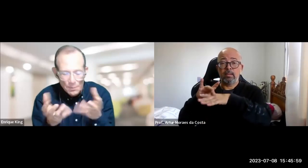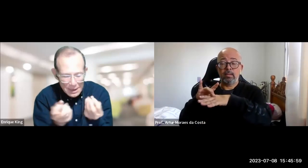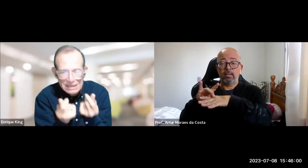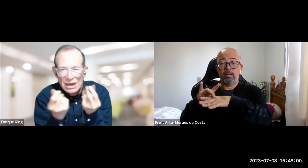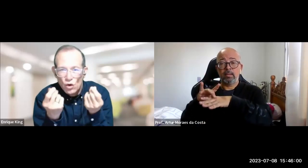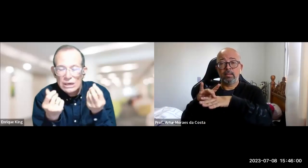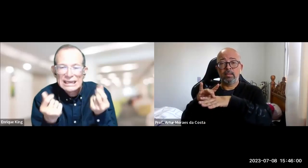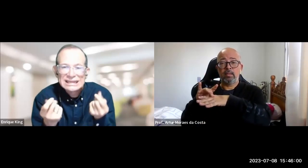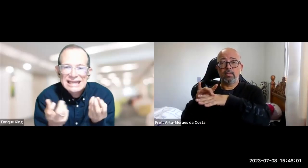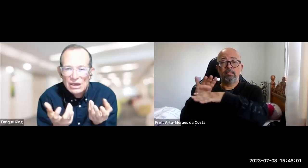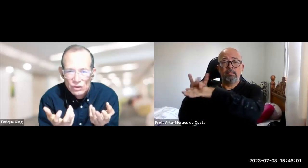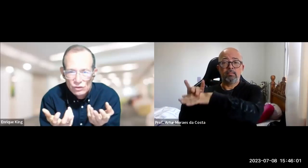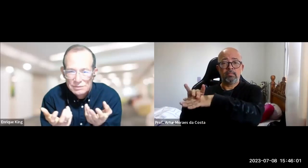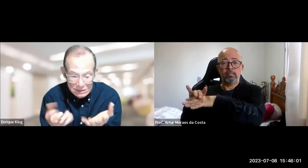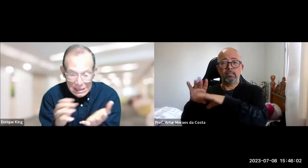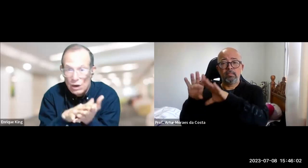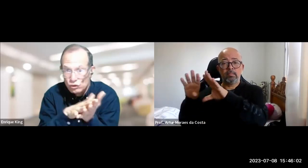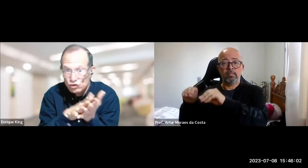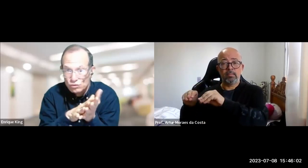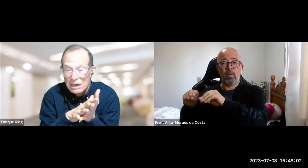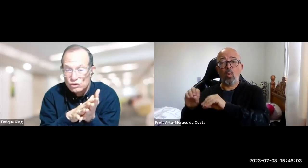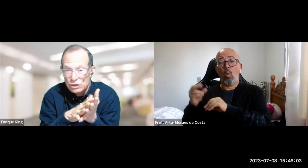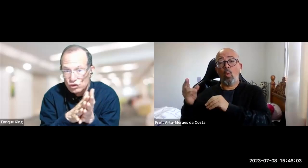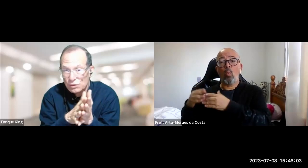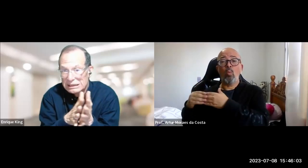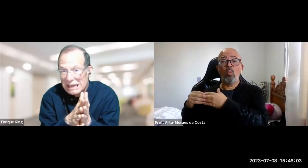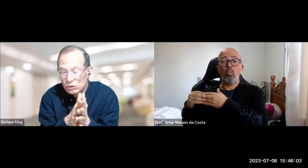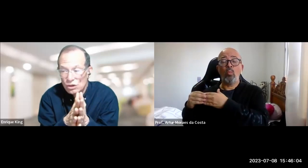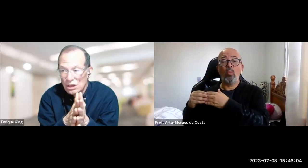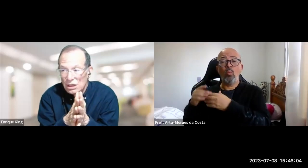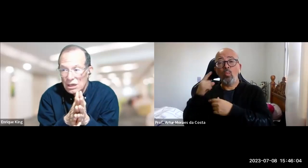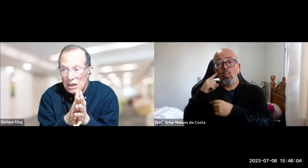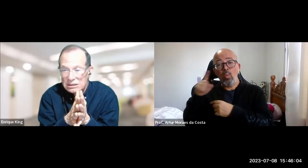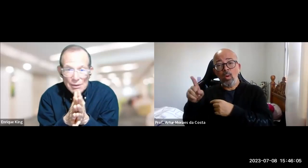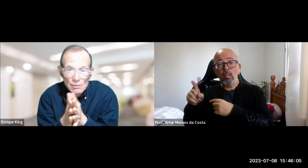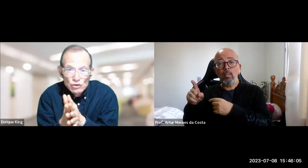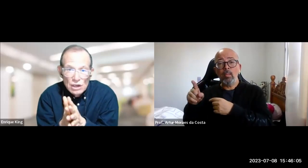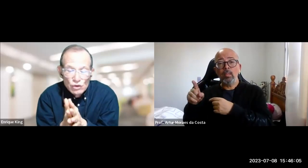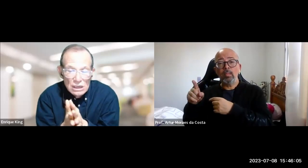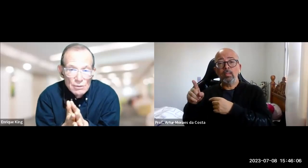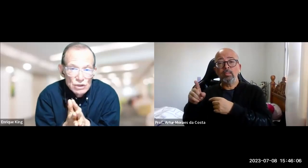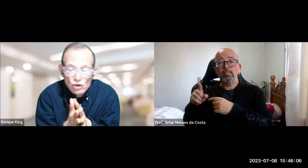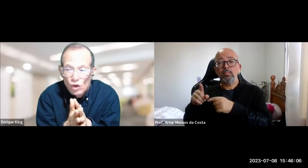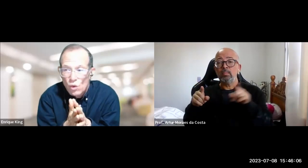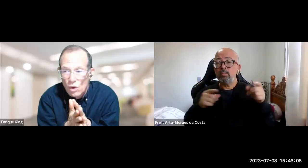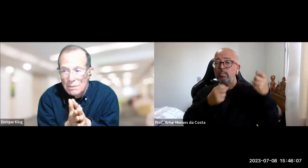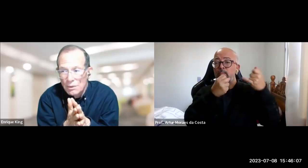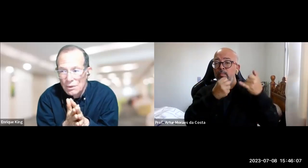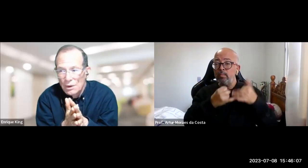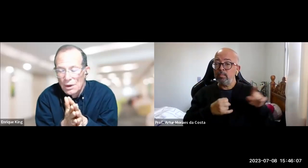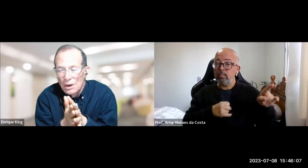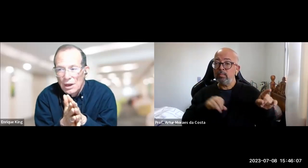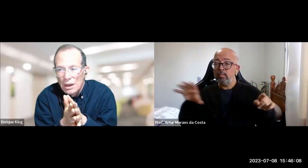que comprenda con el tacto bien sea con sus manos inclusive El tacto sabemos que lo tenemos en todo el